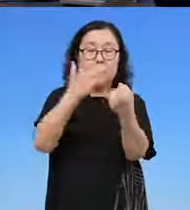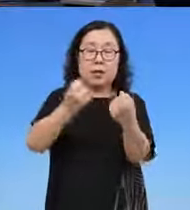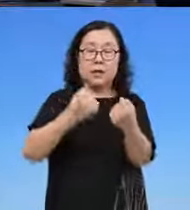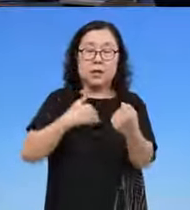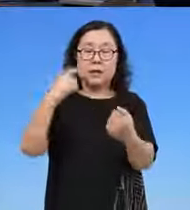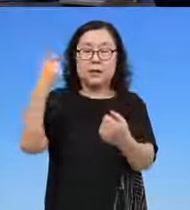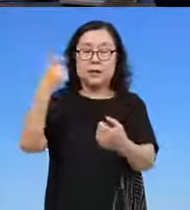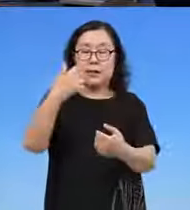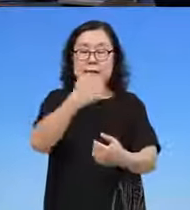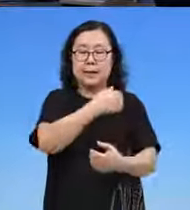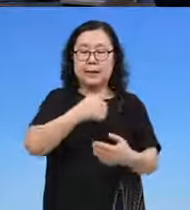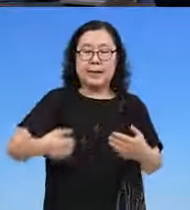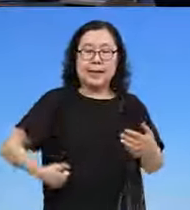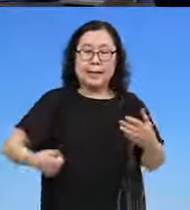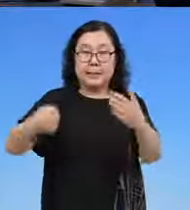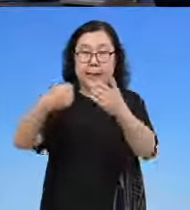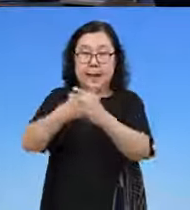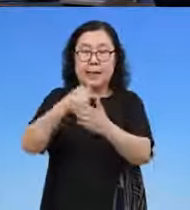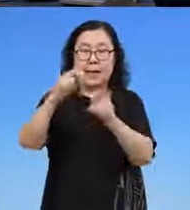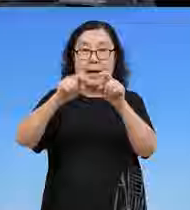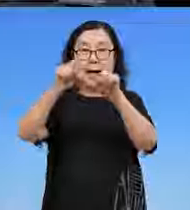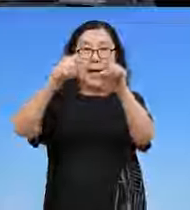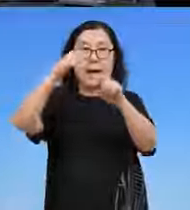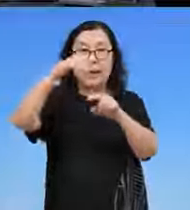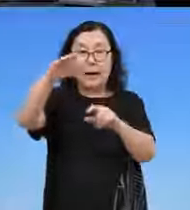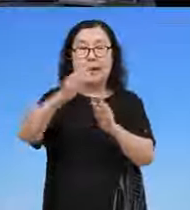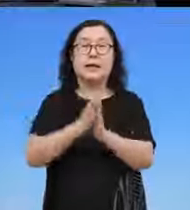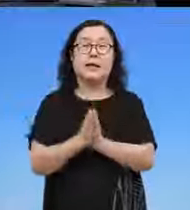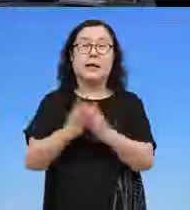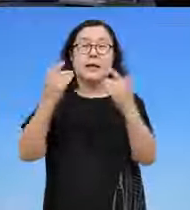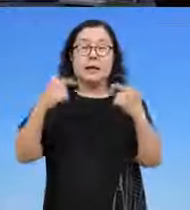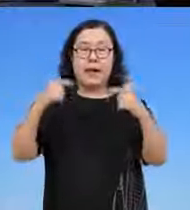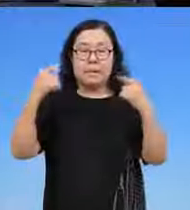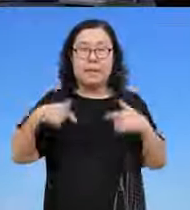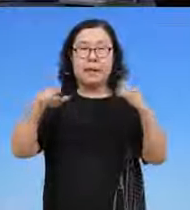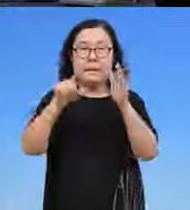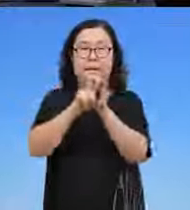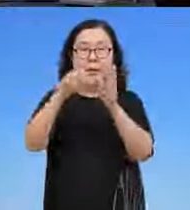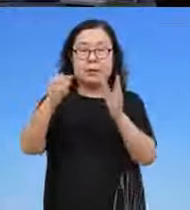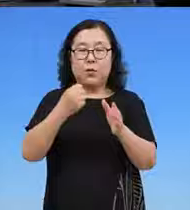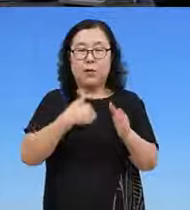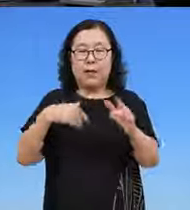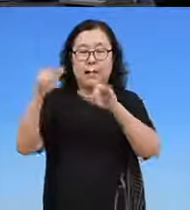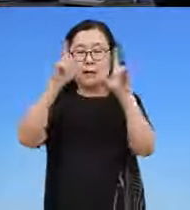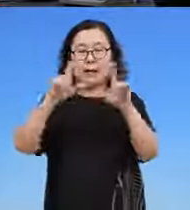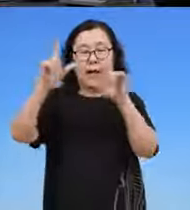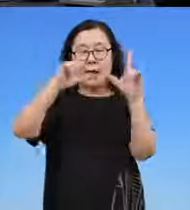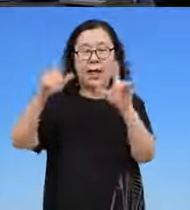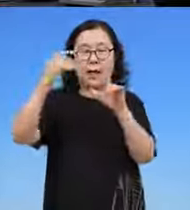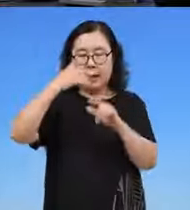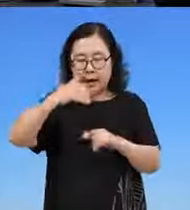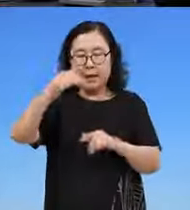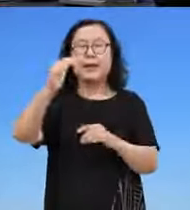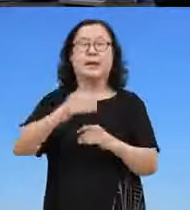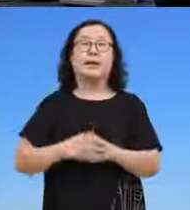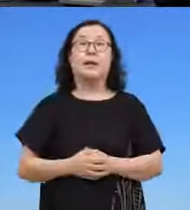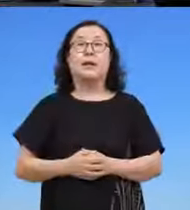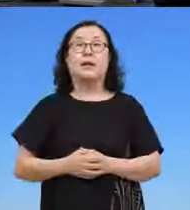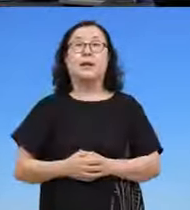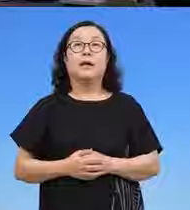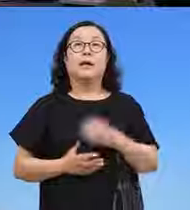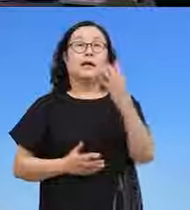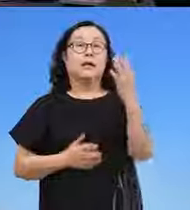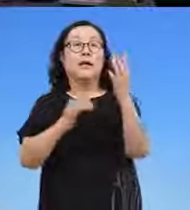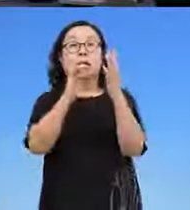담대히 나아가리. 주와 함께 싸워 승리하리라. 날마다 믿음으로 나 살아가리. 오늘 여러분